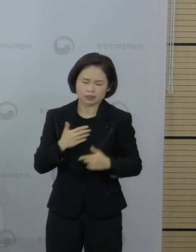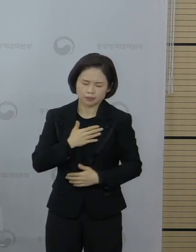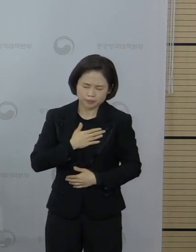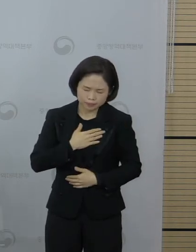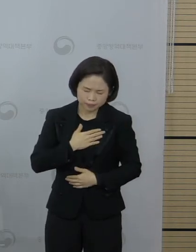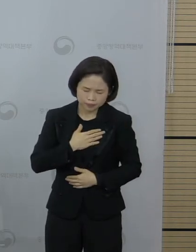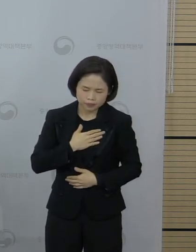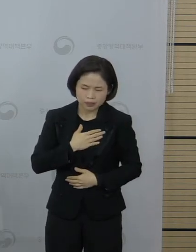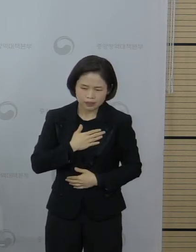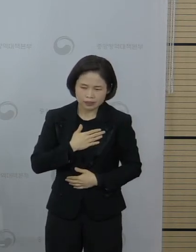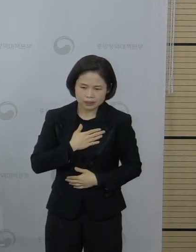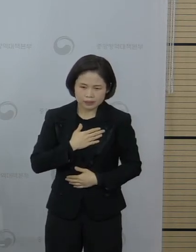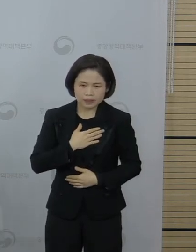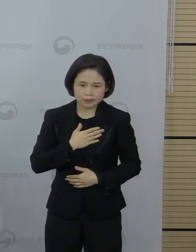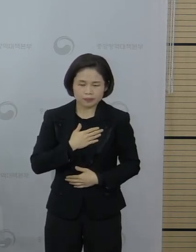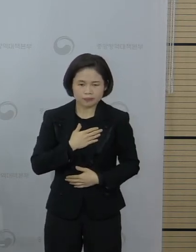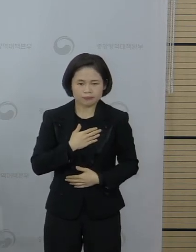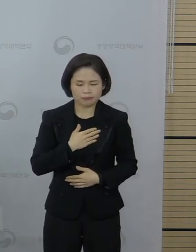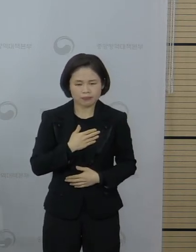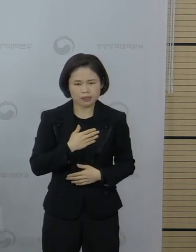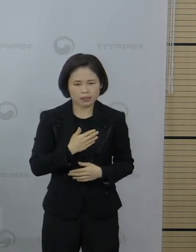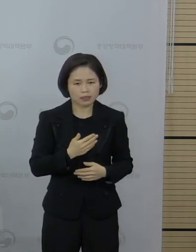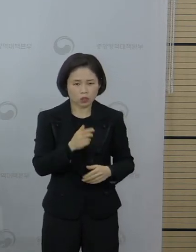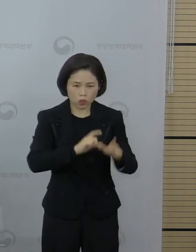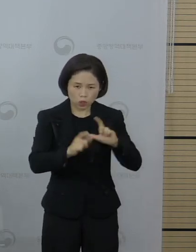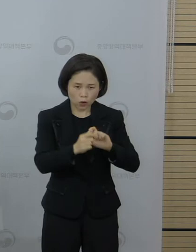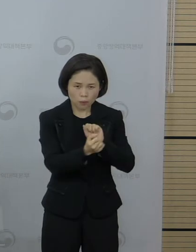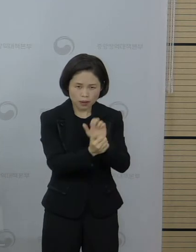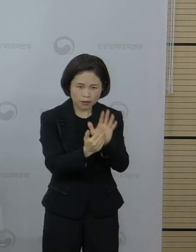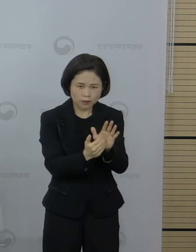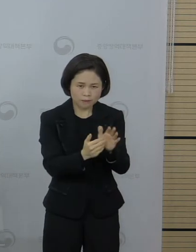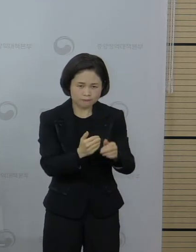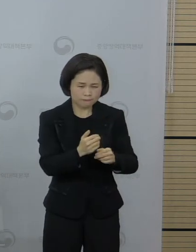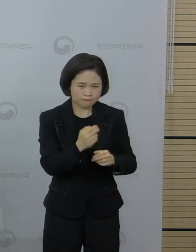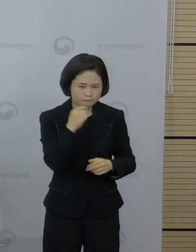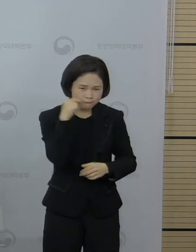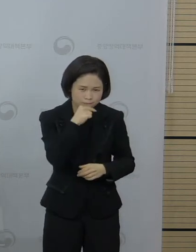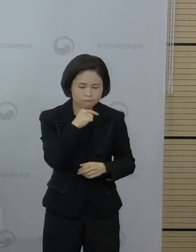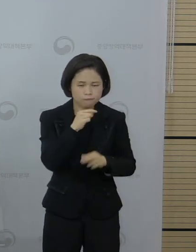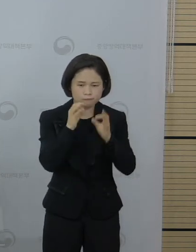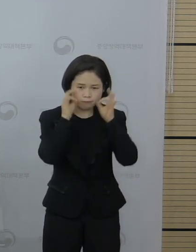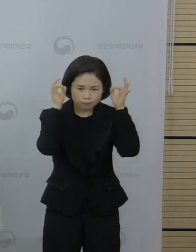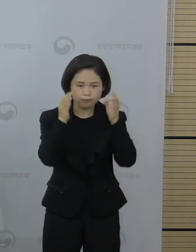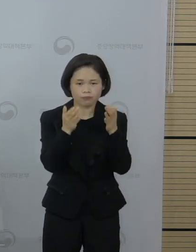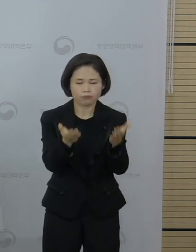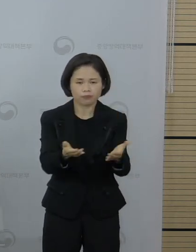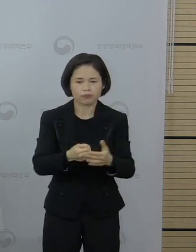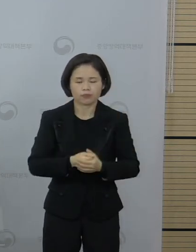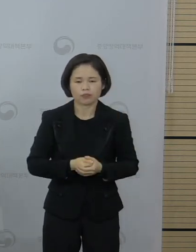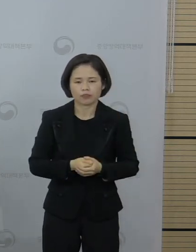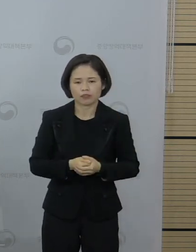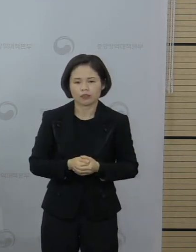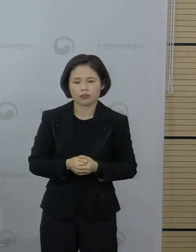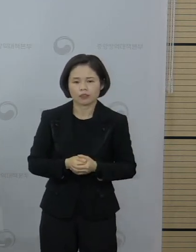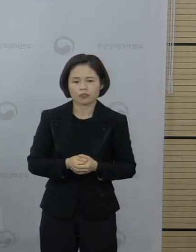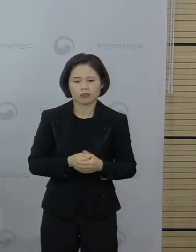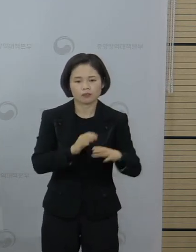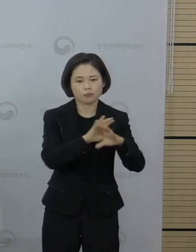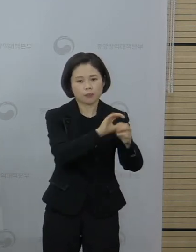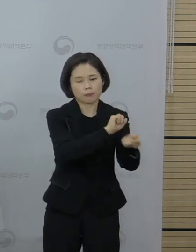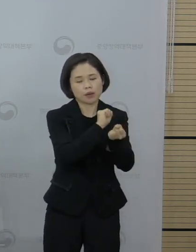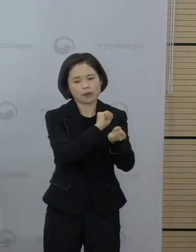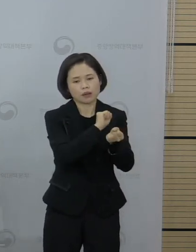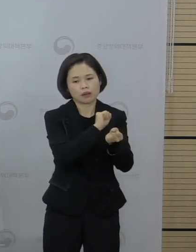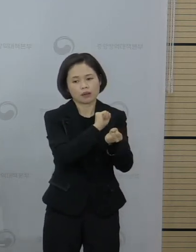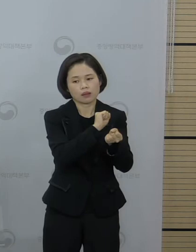더욱더 최선을 다하도록 하겠습니다. 앞으로도 보통 환자로서 확진자가 된 후에